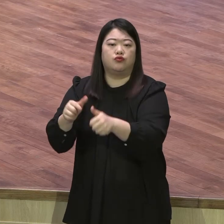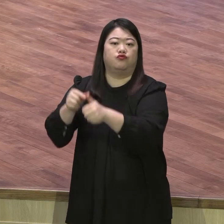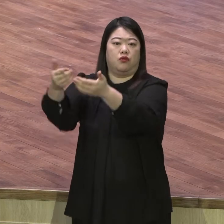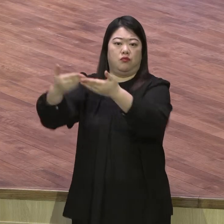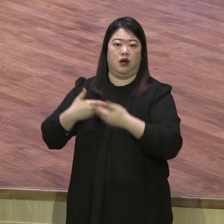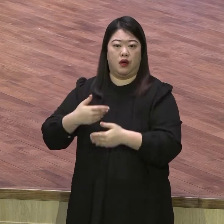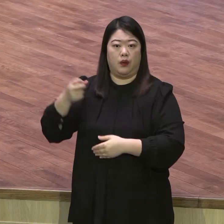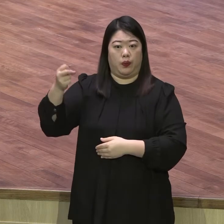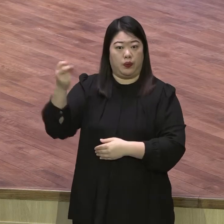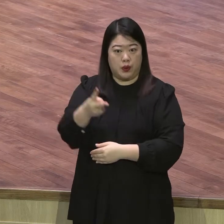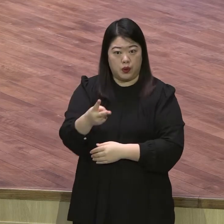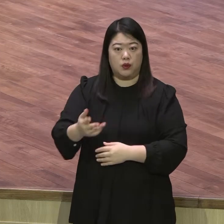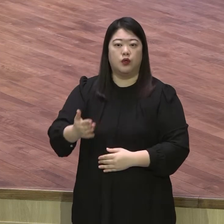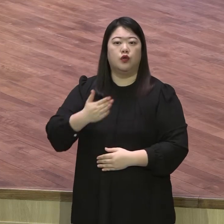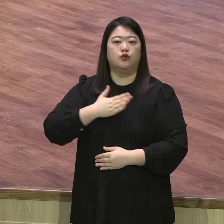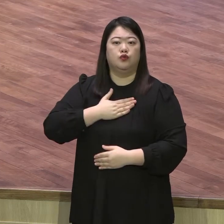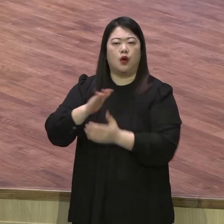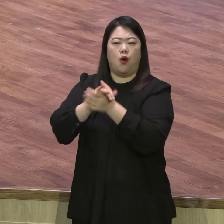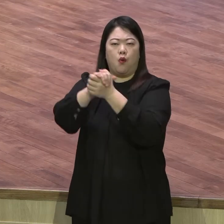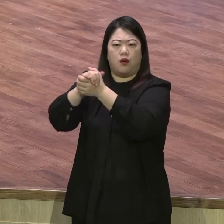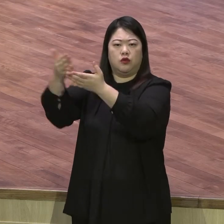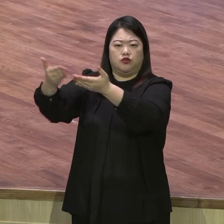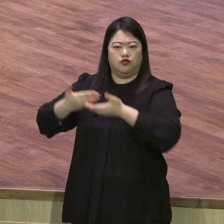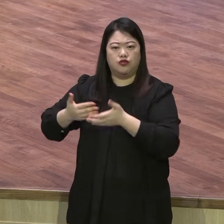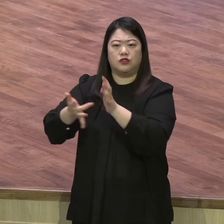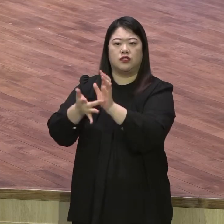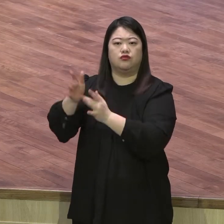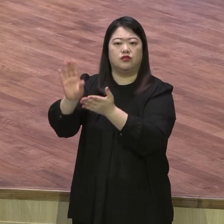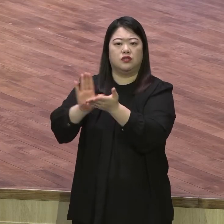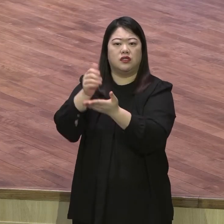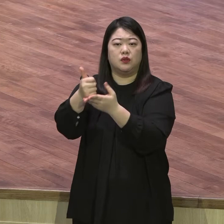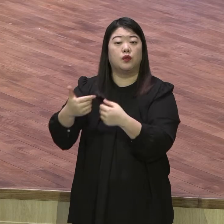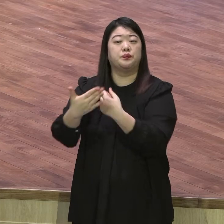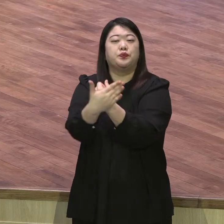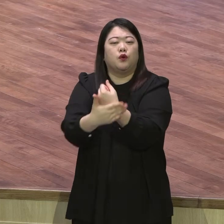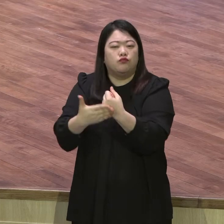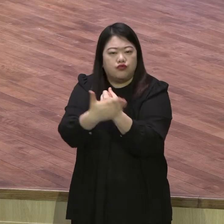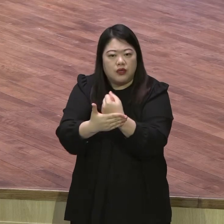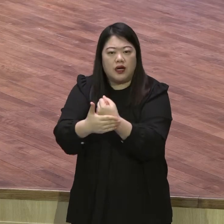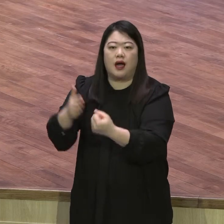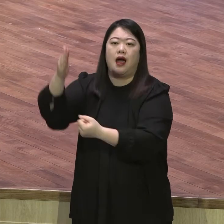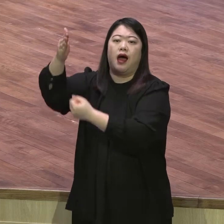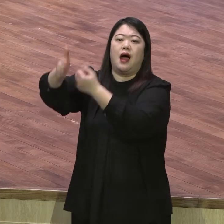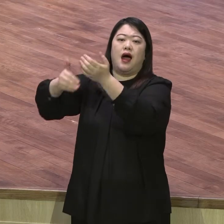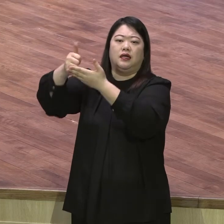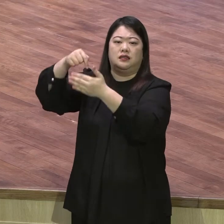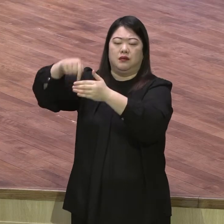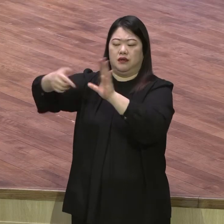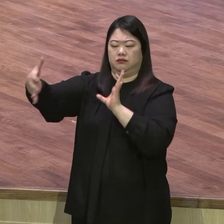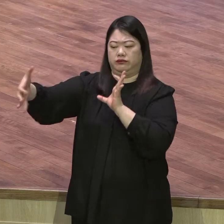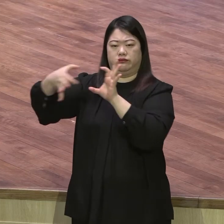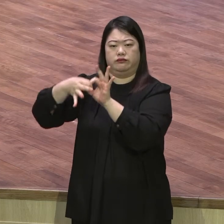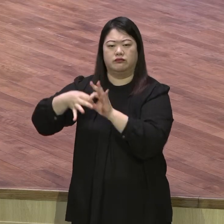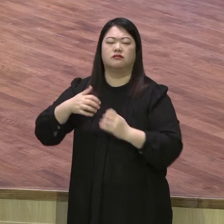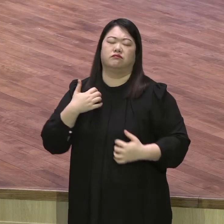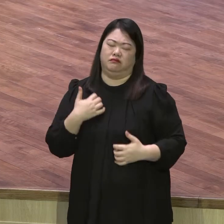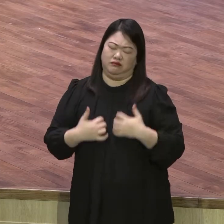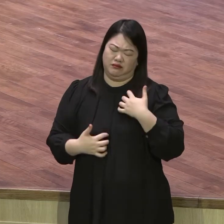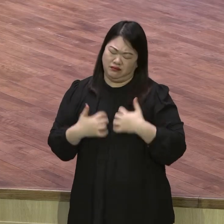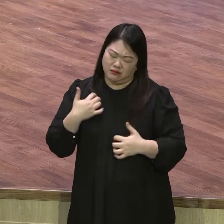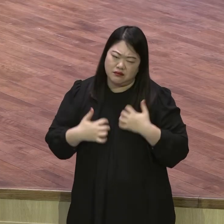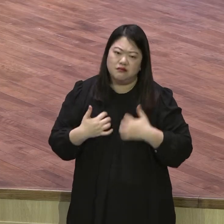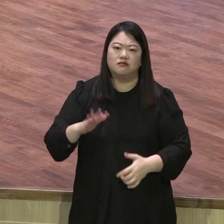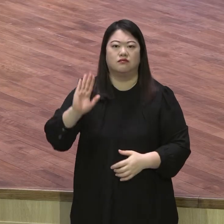아니라 이제 우리로 화목하게 하신 우리 주 예수 그리스도로 말미암아 하나님 안에서 또한